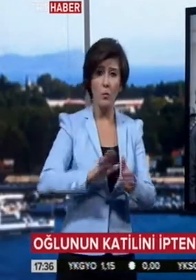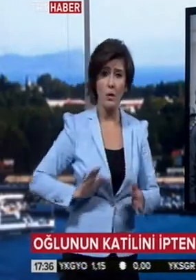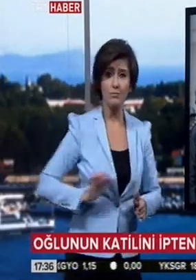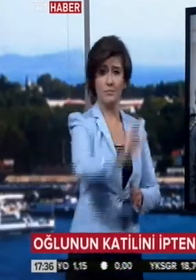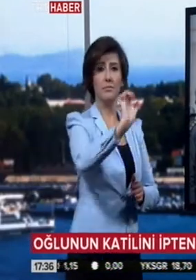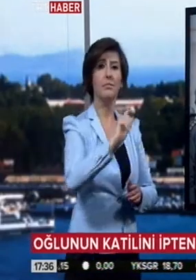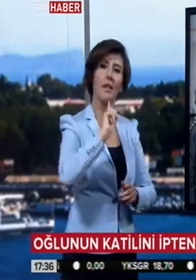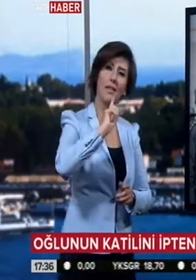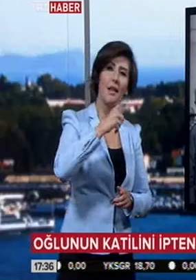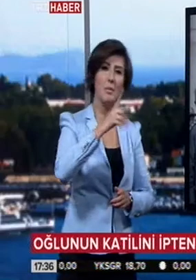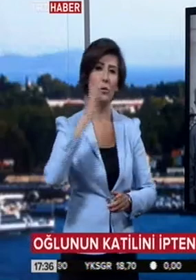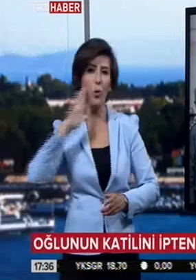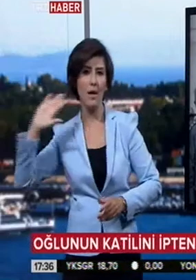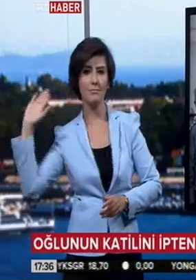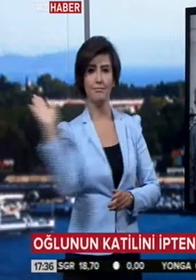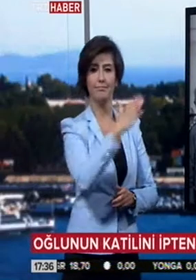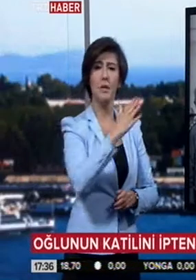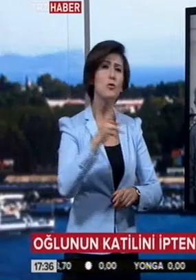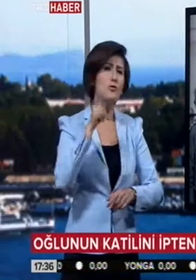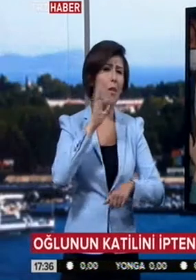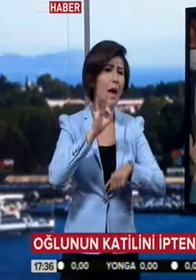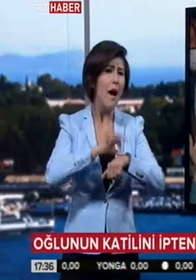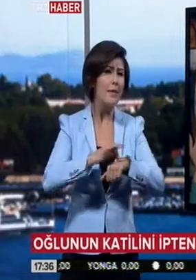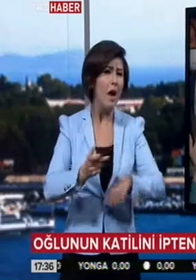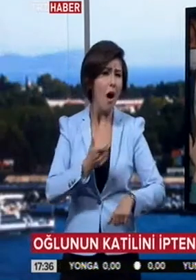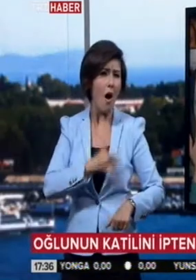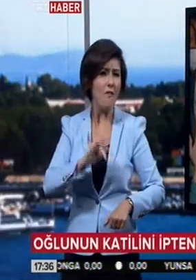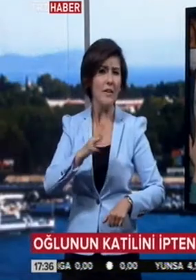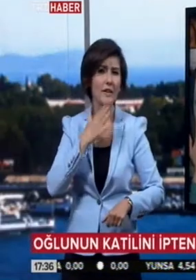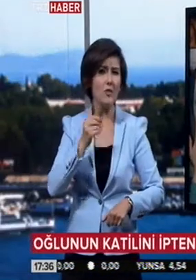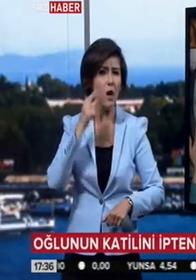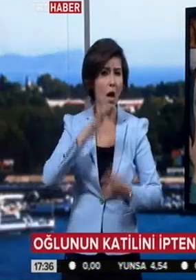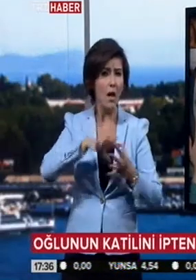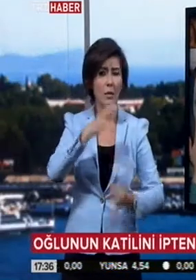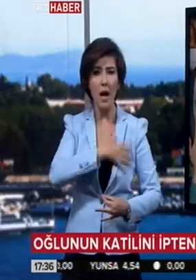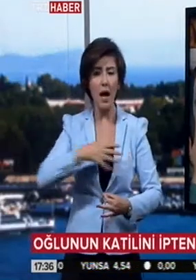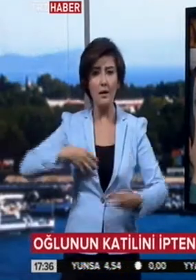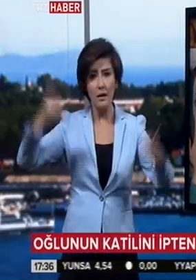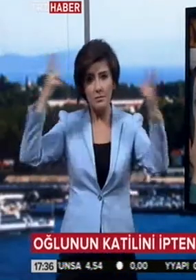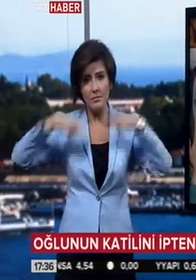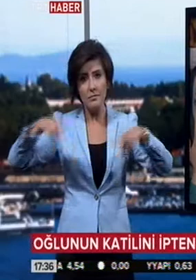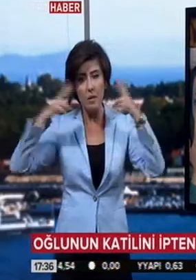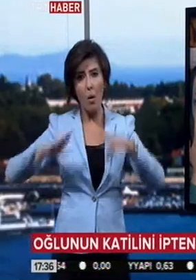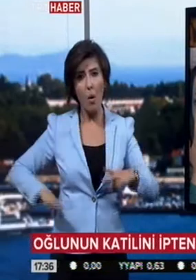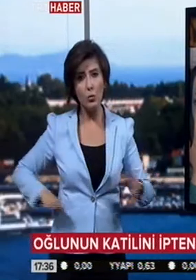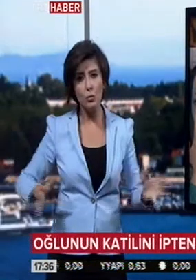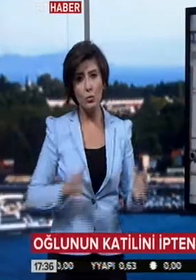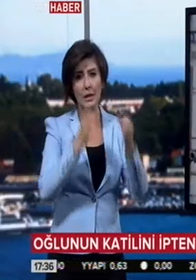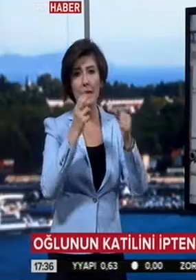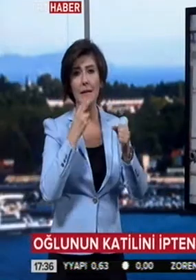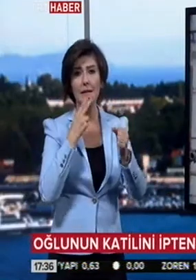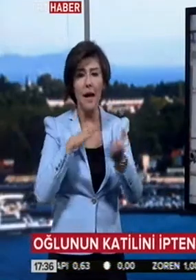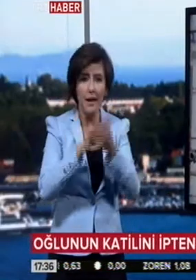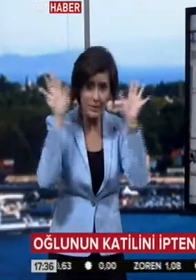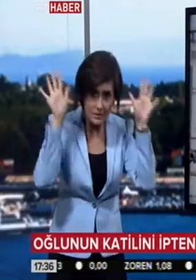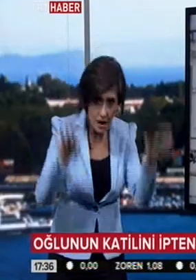yerine ona bir tokat attı. Son anda affedilen genç adamın annesi ise gözyaşları içinde oğlunu kurtaran